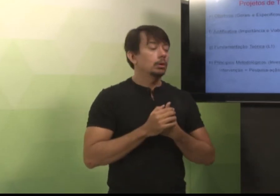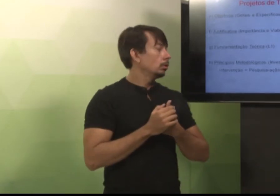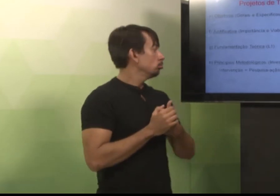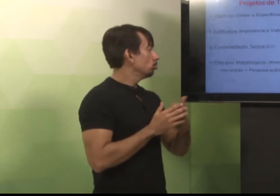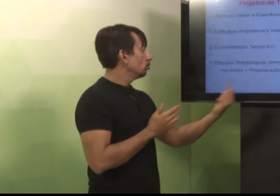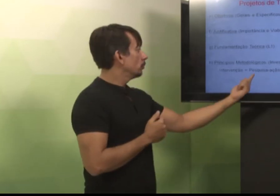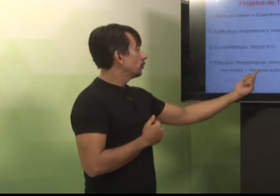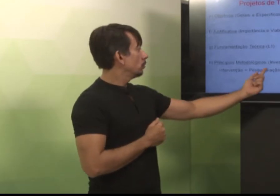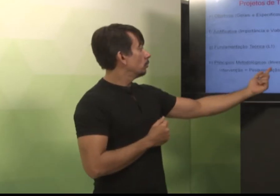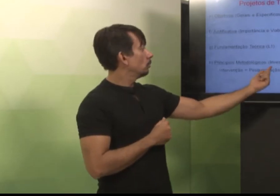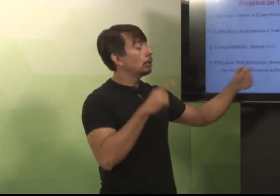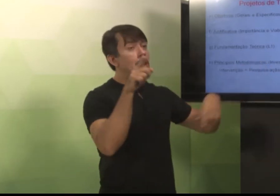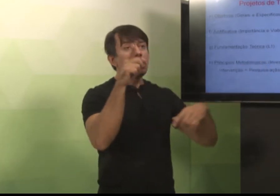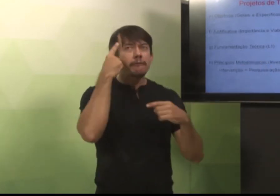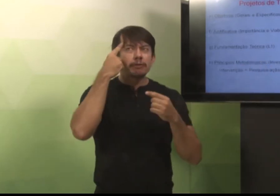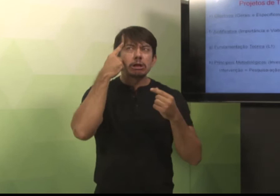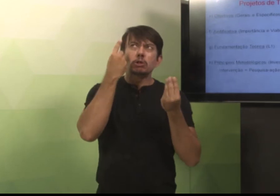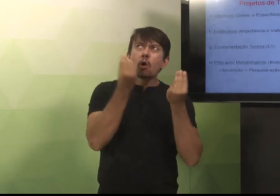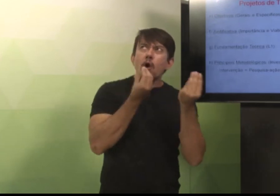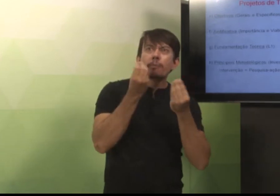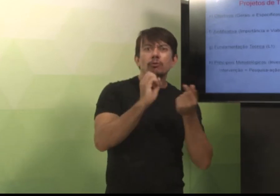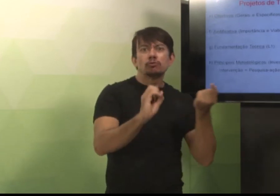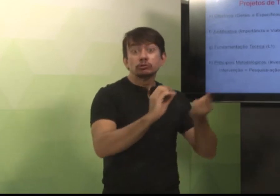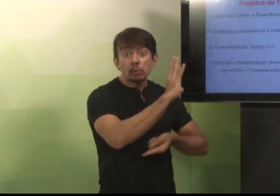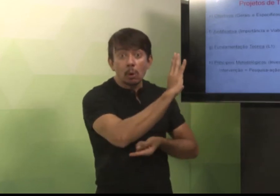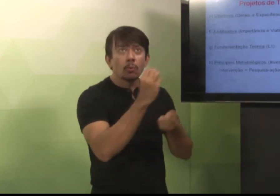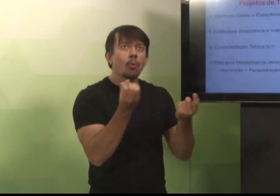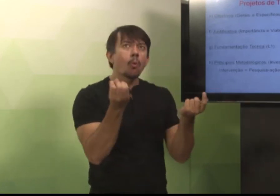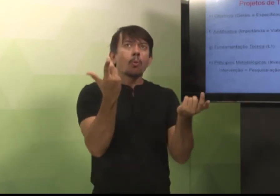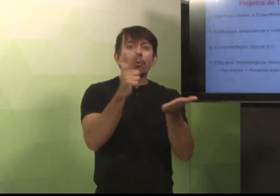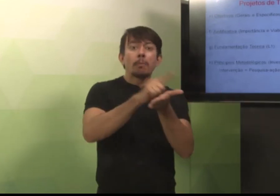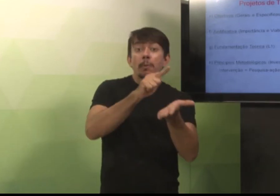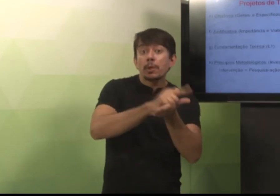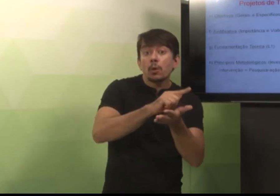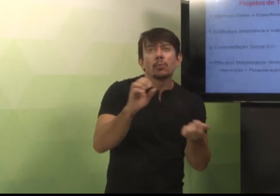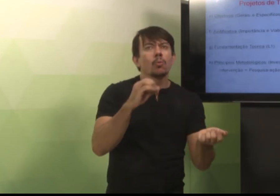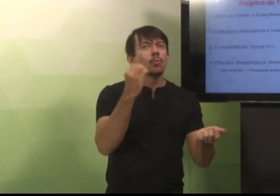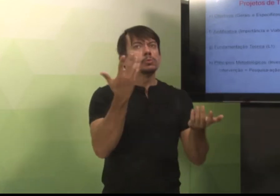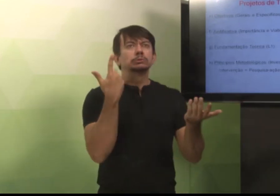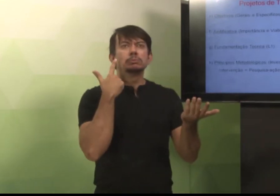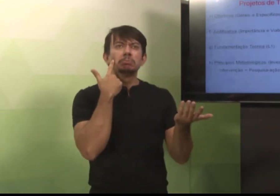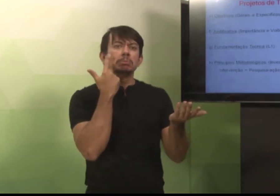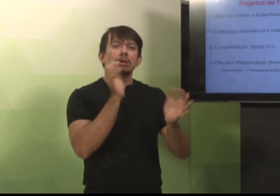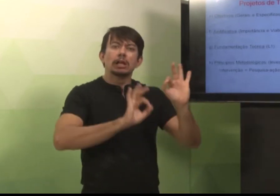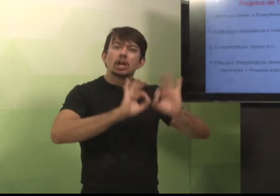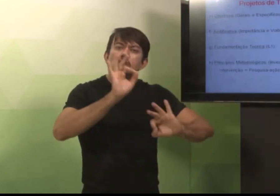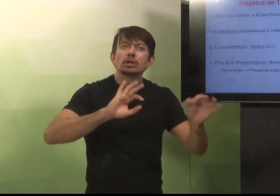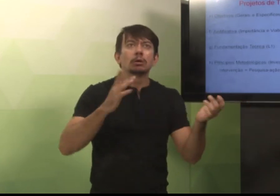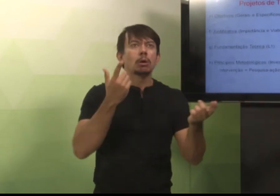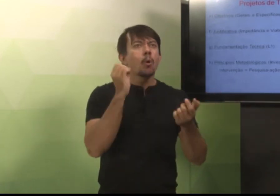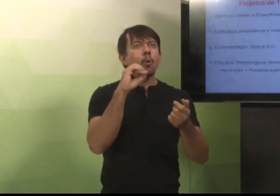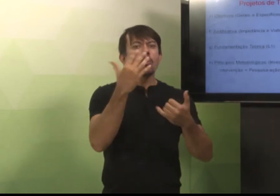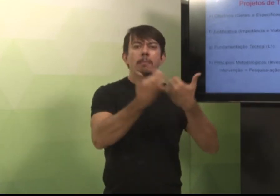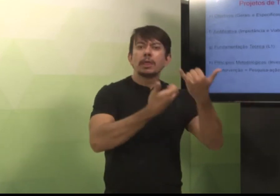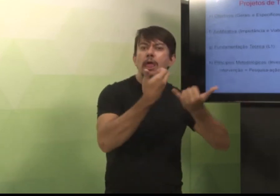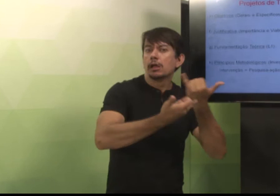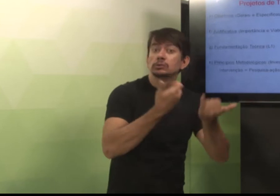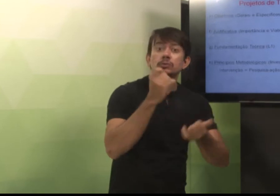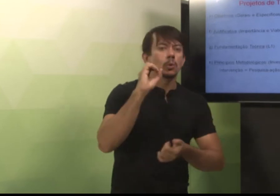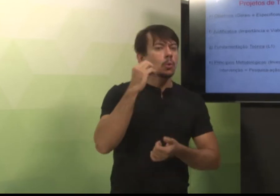A metodologia. Quais os princípios metodológicos a serem utilizados na sua pesquisa? Então, você vai pensar o que você vai utilizar ali. Data